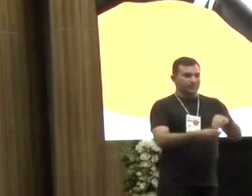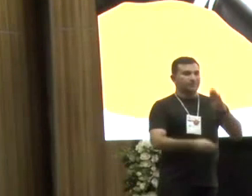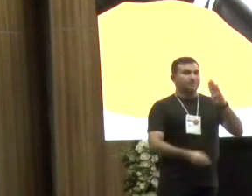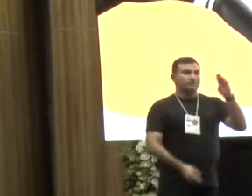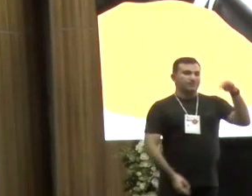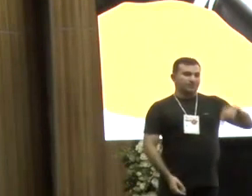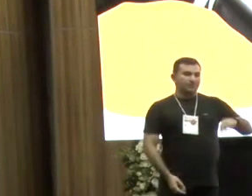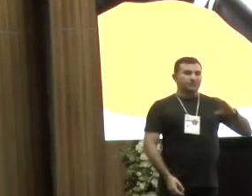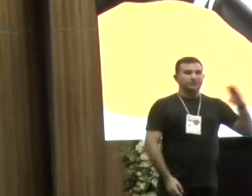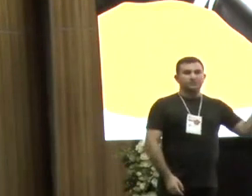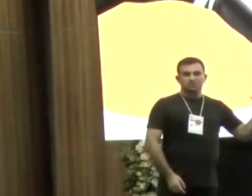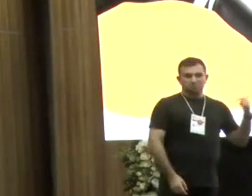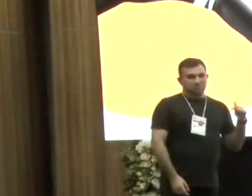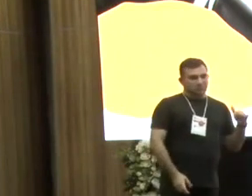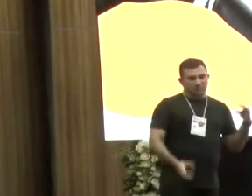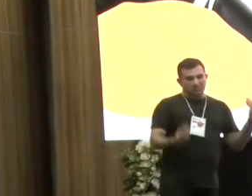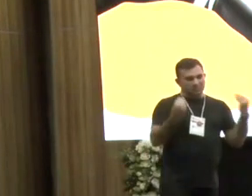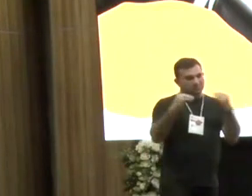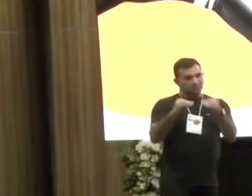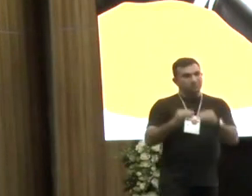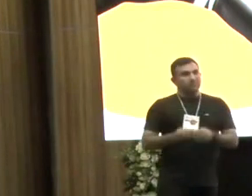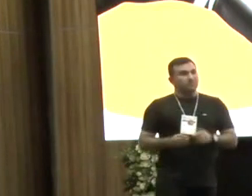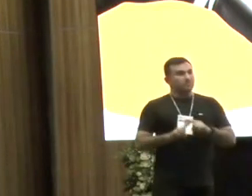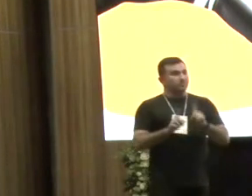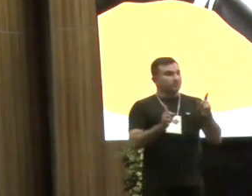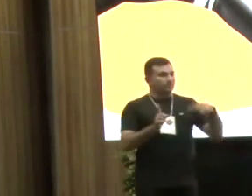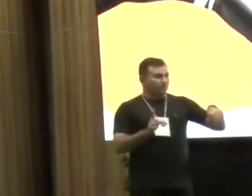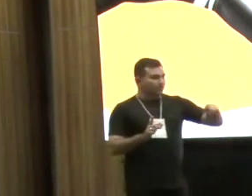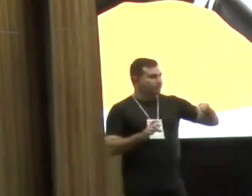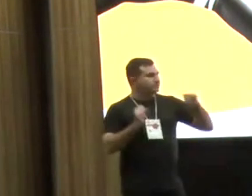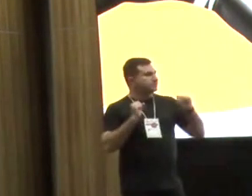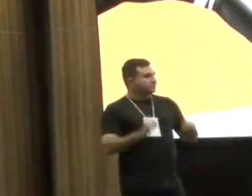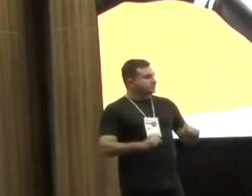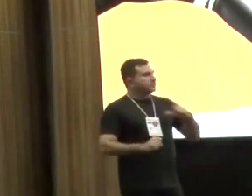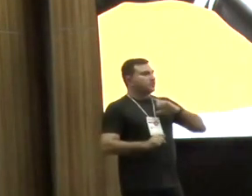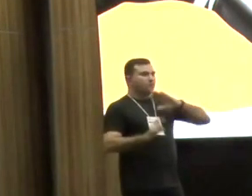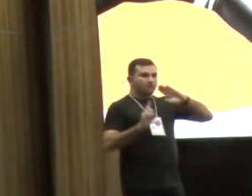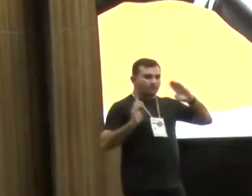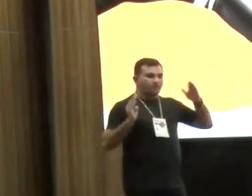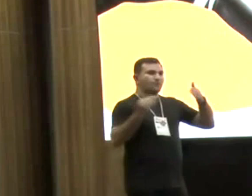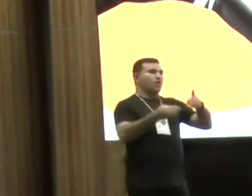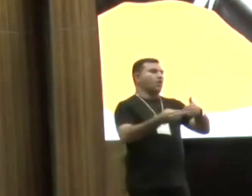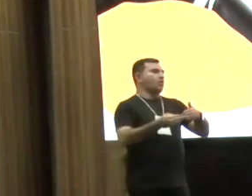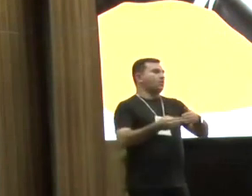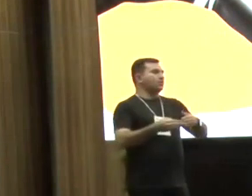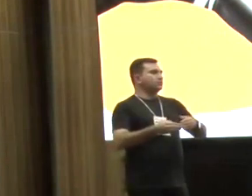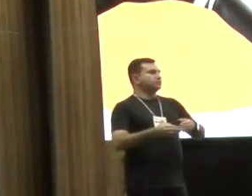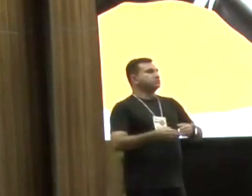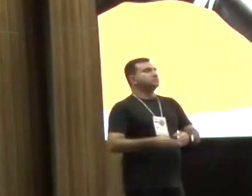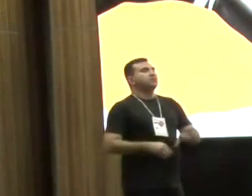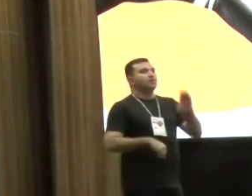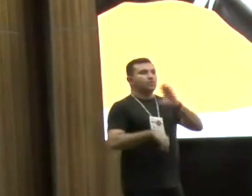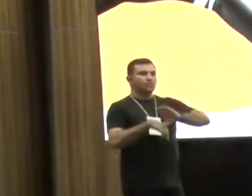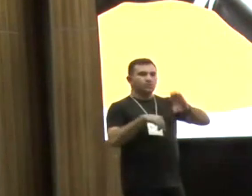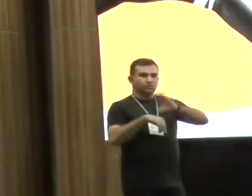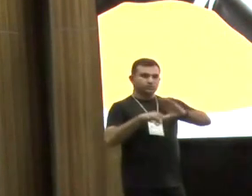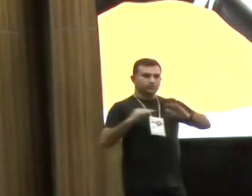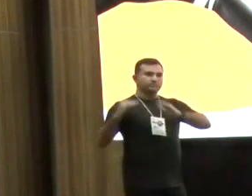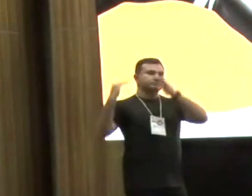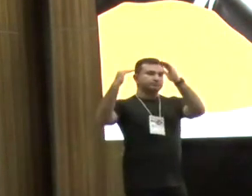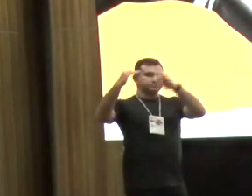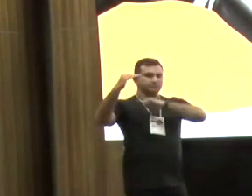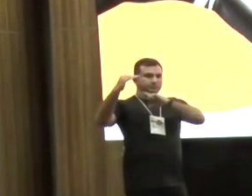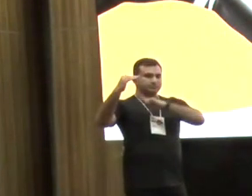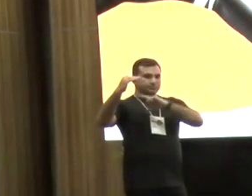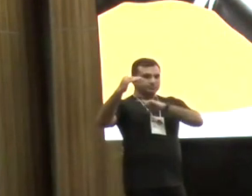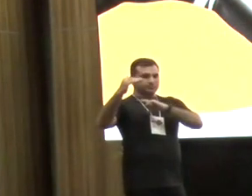da educação básica. Ela pode estar específica em algum curso superior. Então, precisa